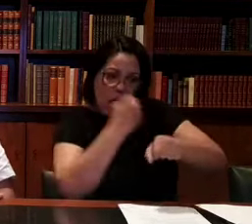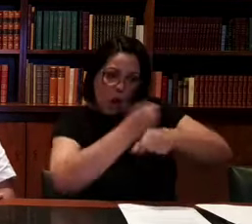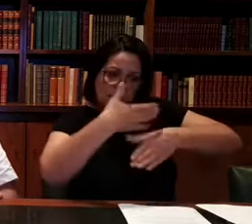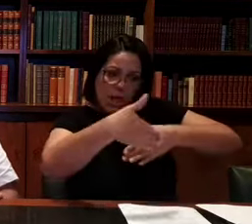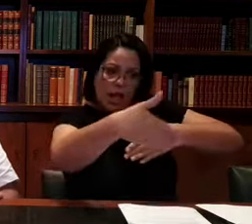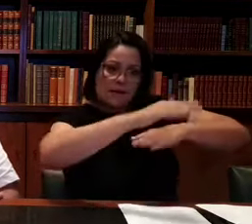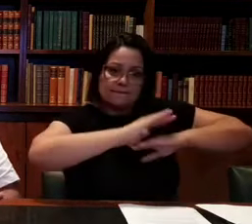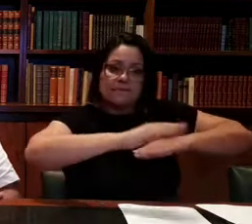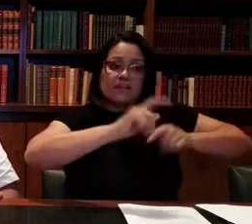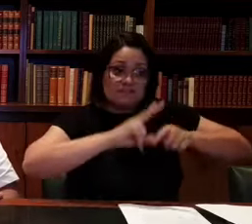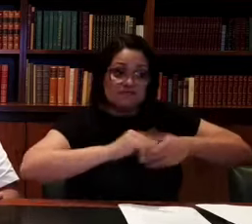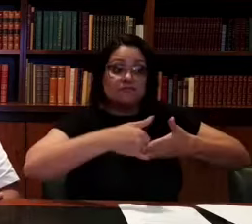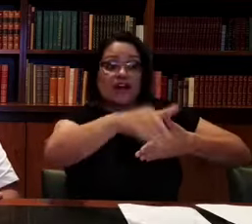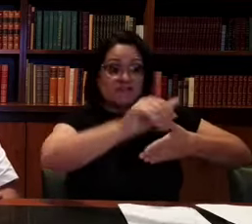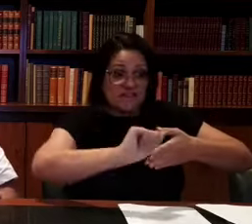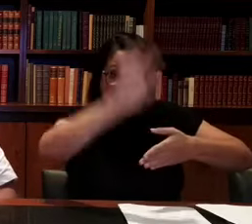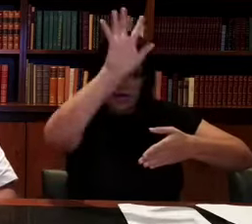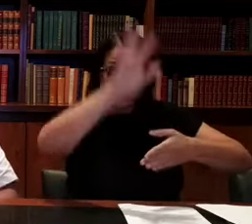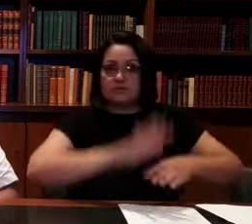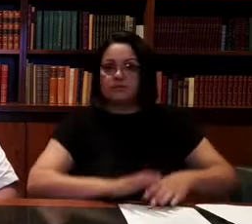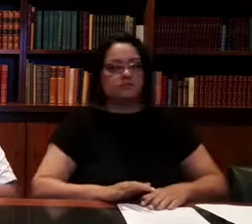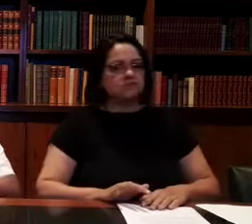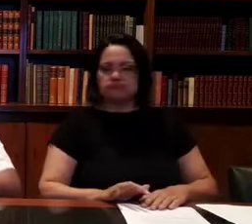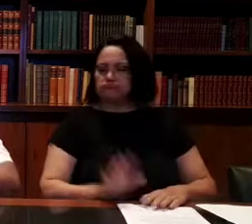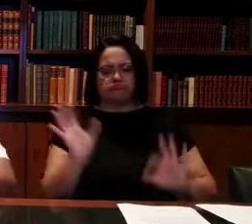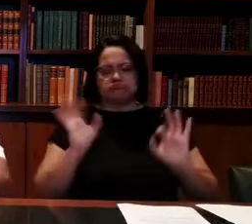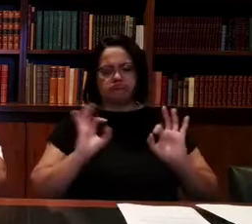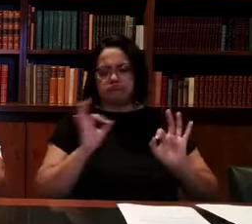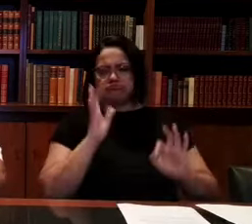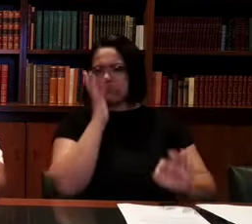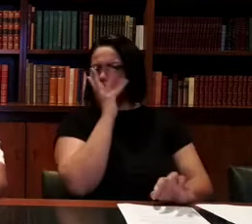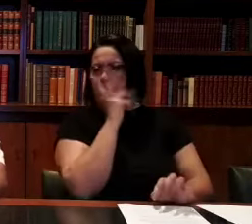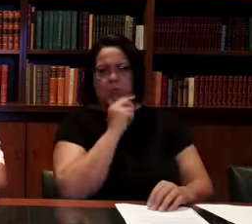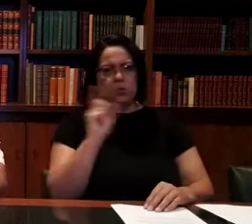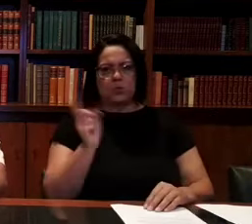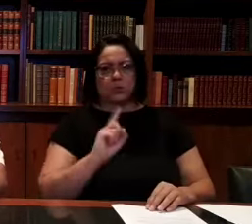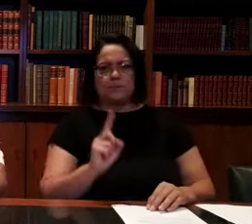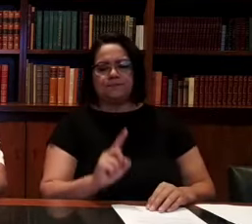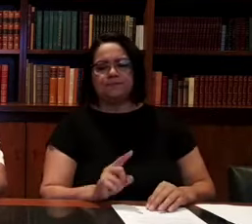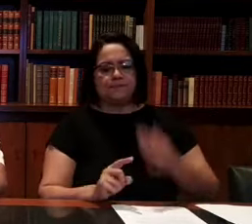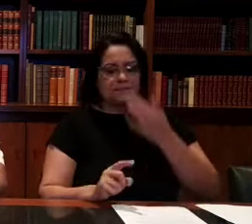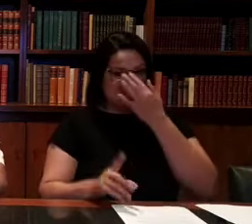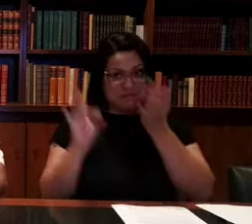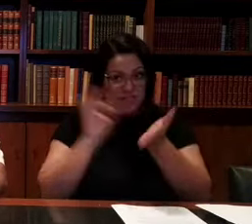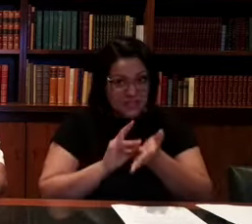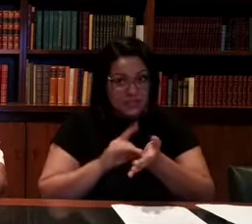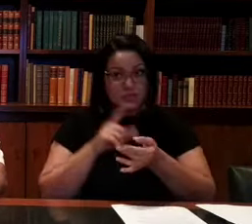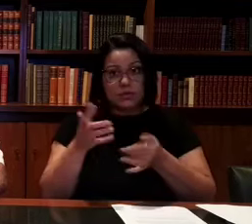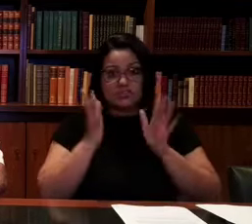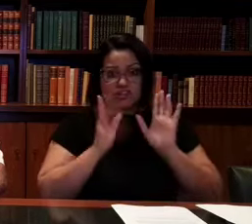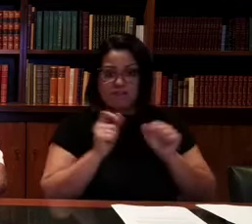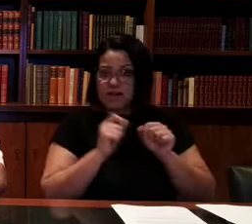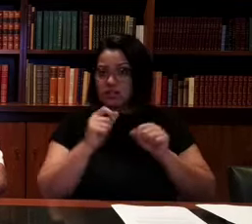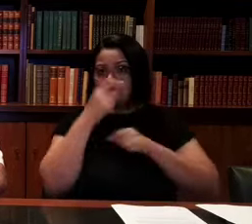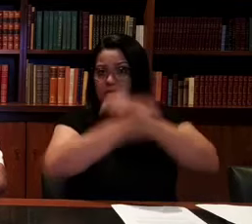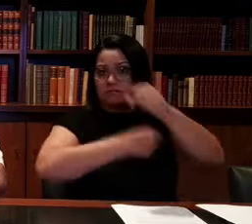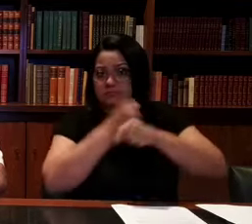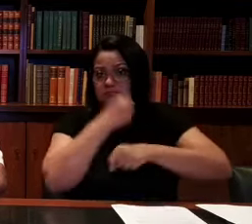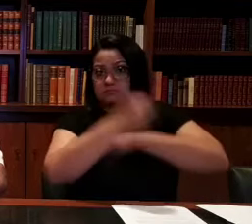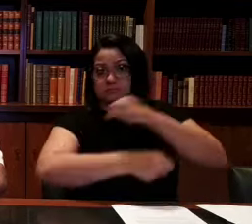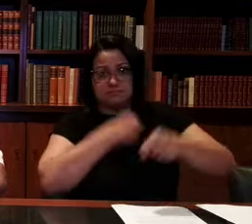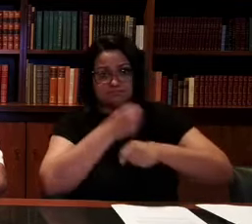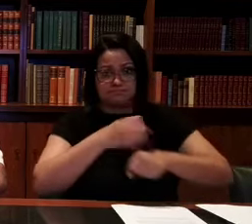obrigado boa noite boa noite presidente' não não não vão ter demora e na verdade nada diferente do que a gente já faz todos os anos